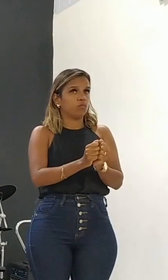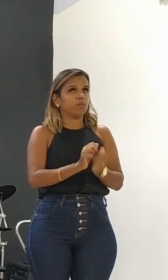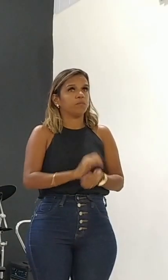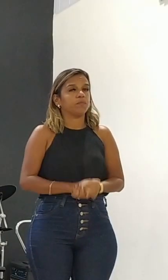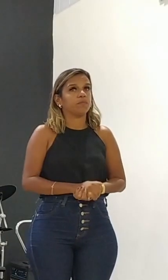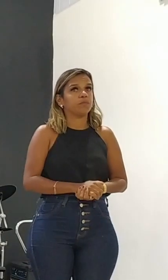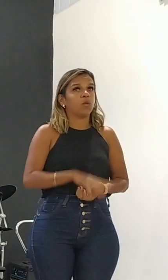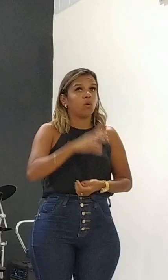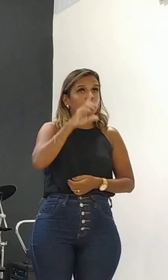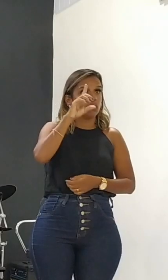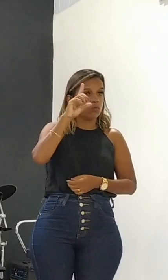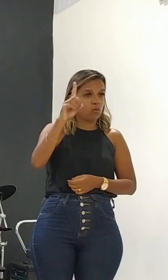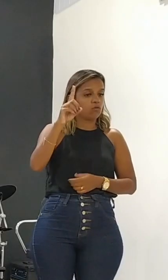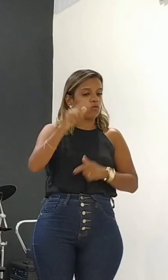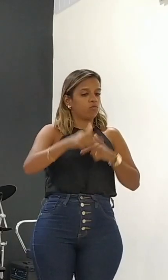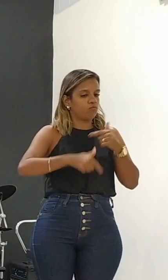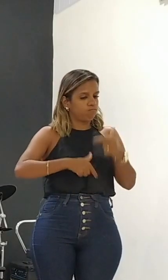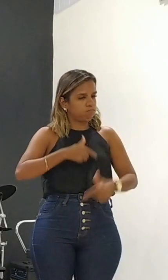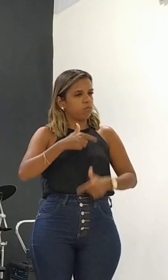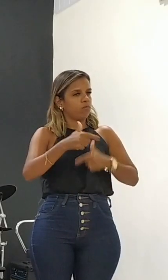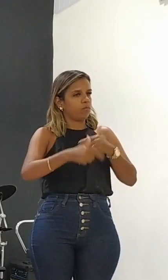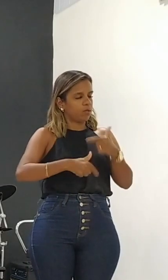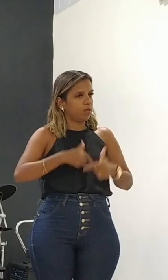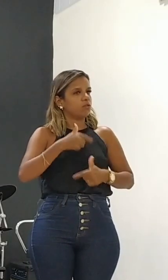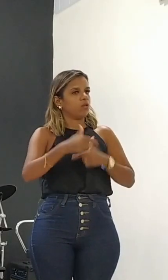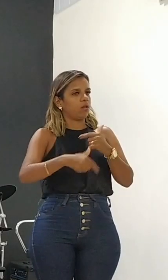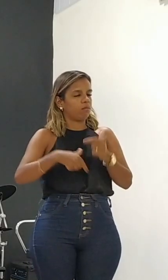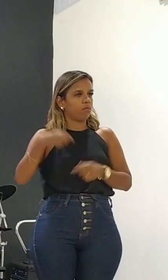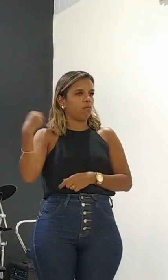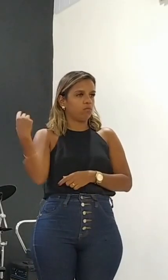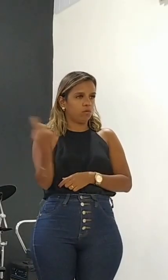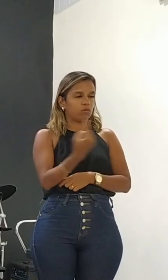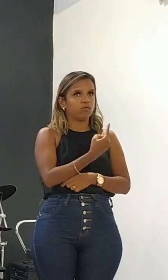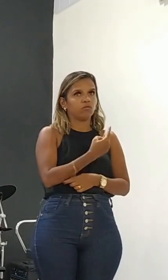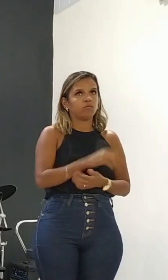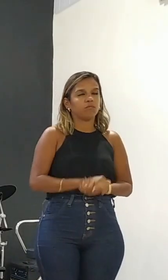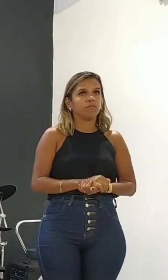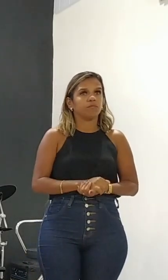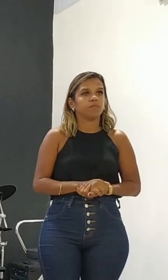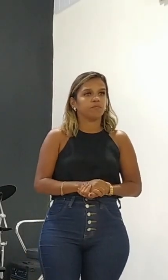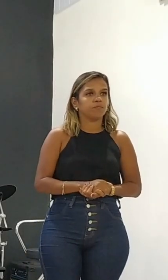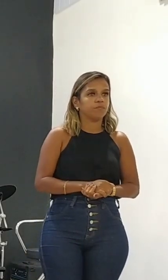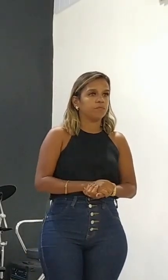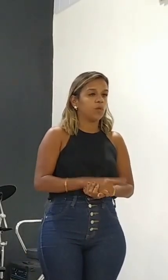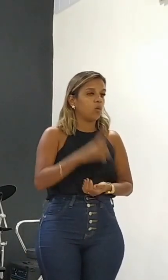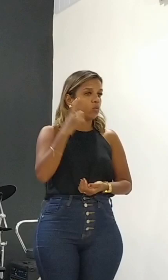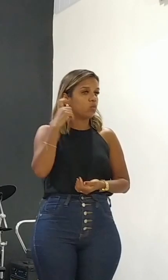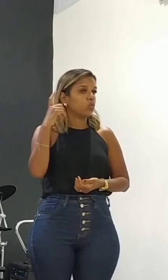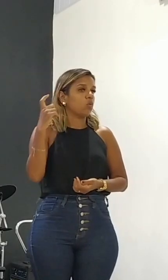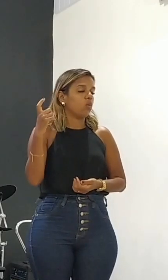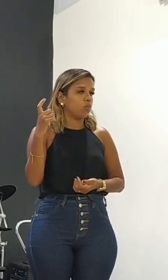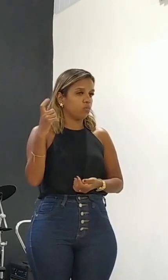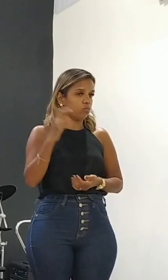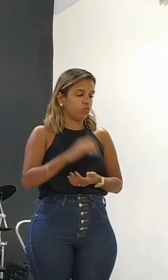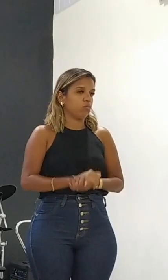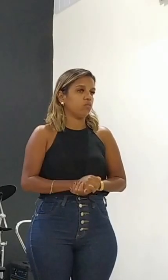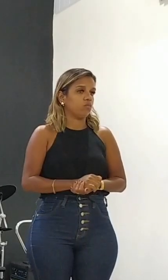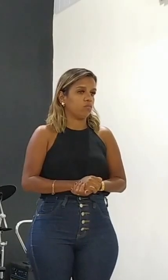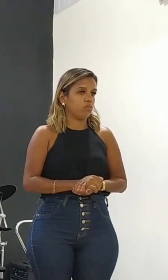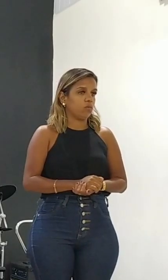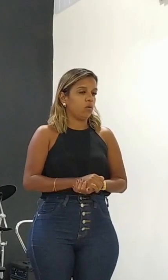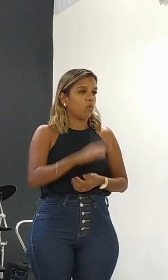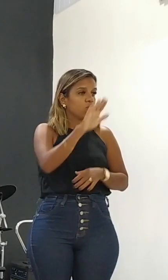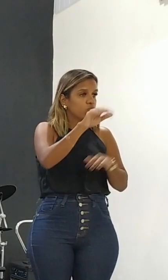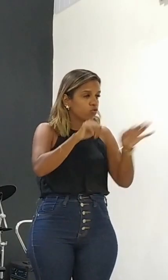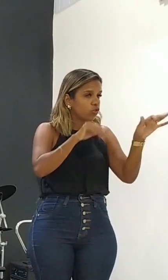nosso Deus pelejará por nós. Quando a buzina toca, quando há uma